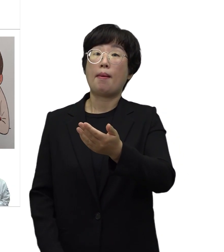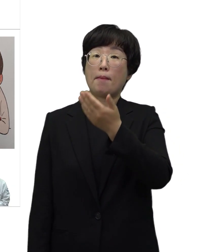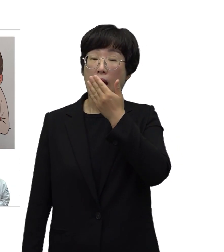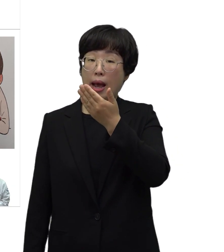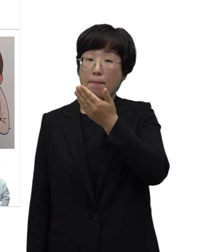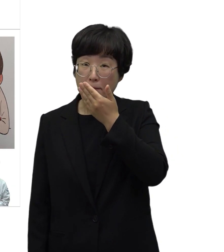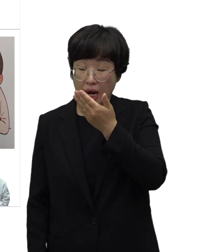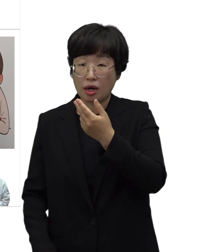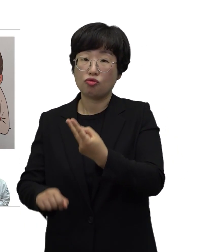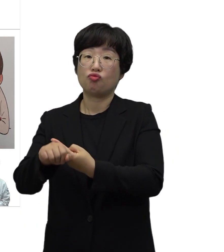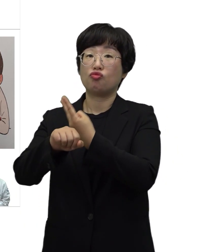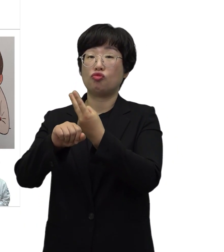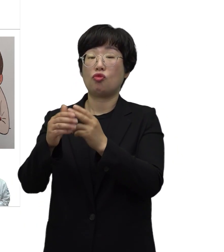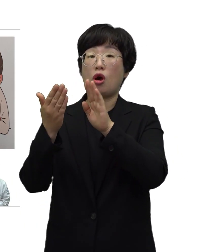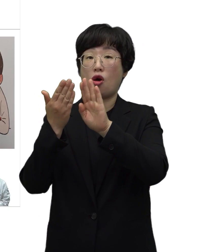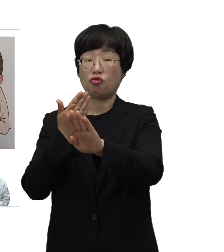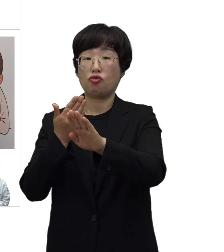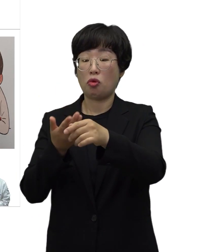선생님의 상담을 거쳐서